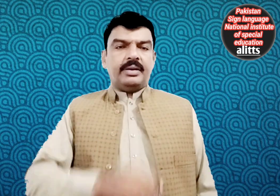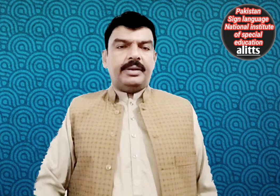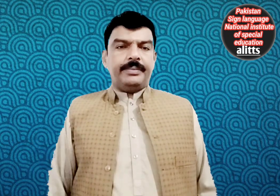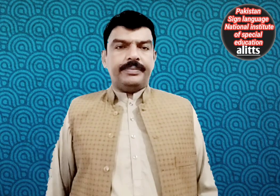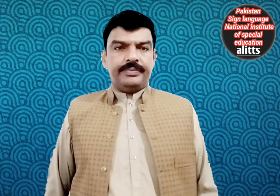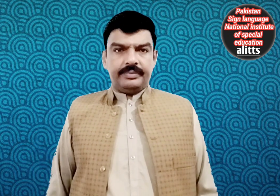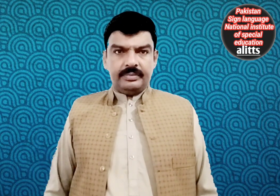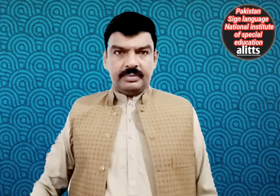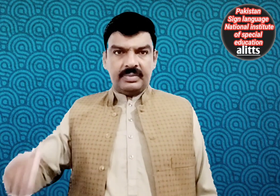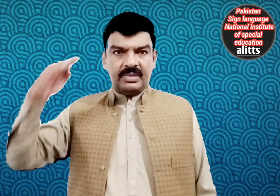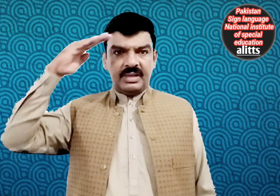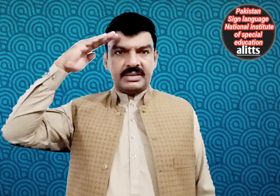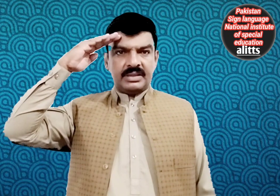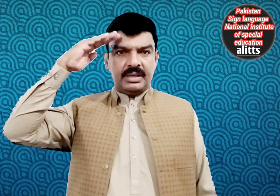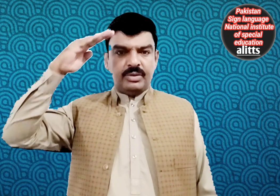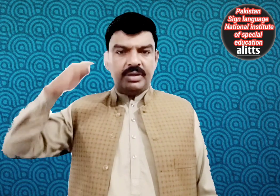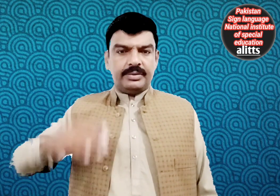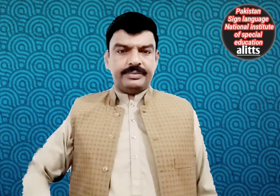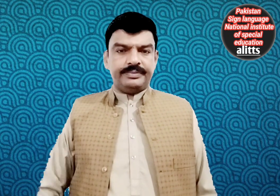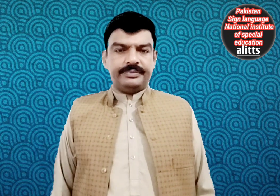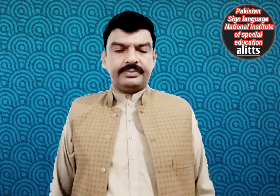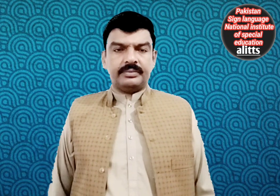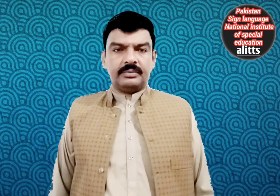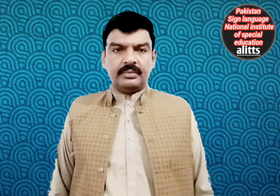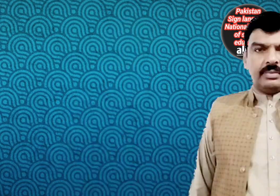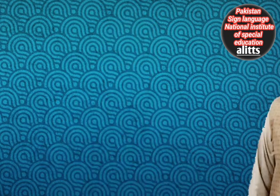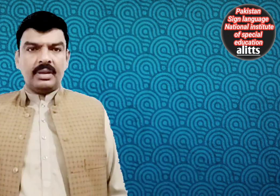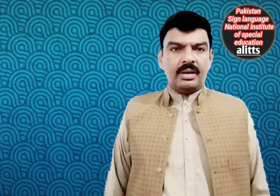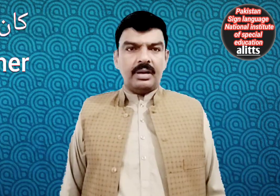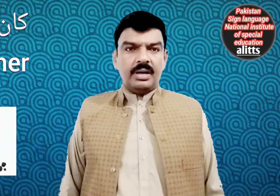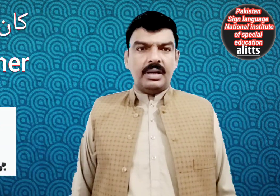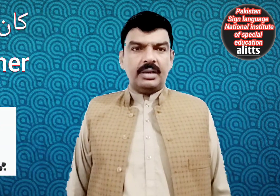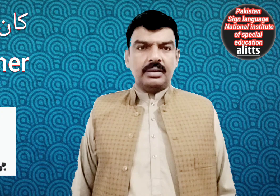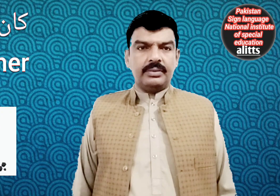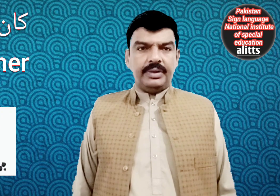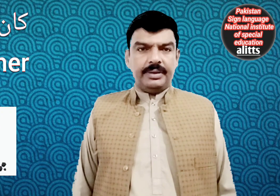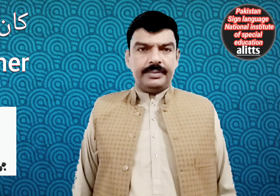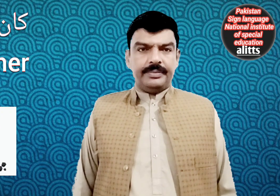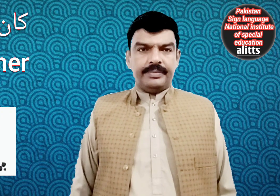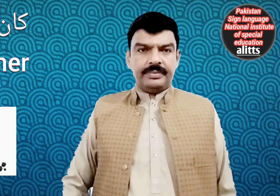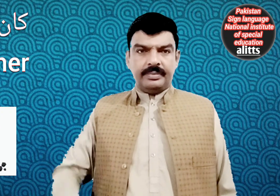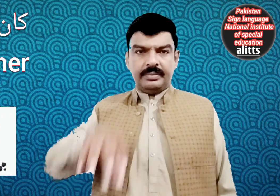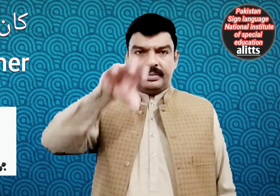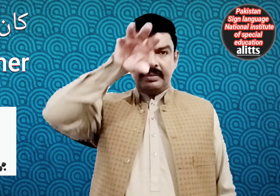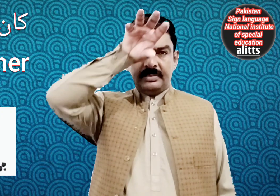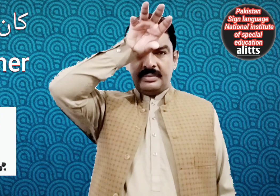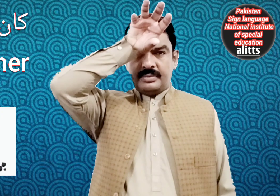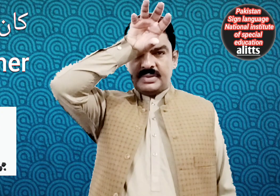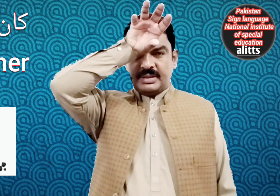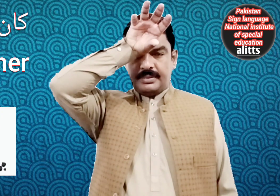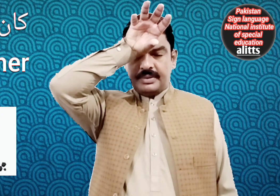बिस्मिल्लाहिर्रहमानिर्रहीम। अस्सलामु अलैकुम। कान कुनी, माथे पे